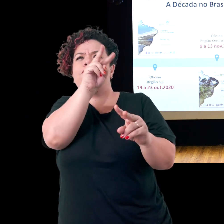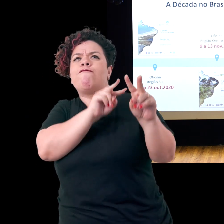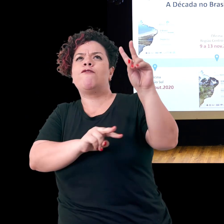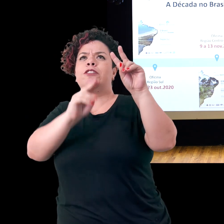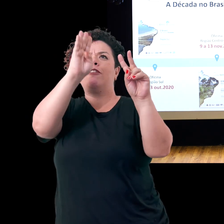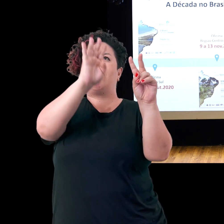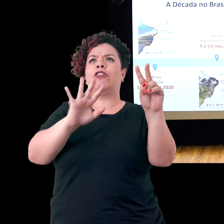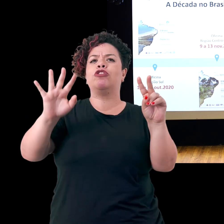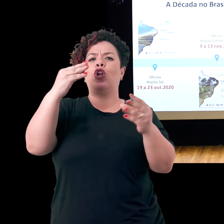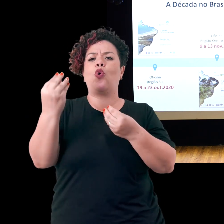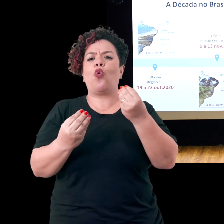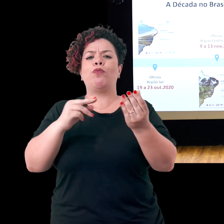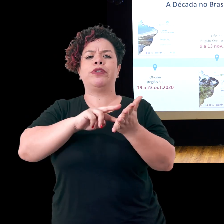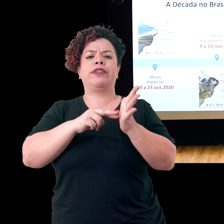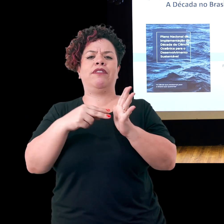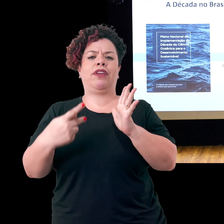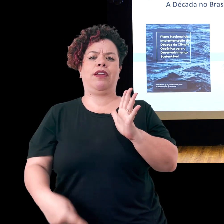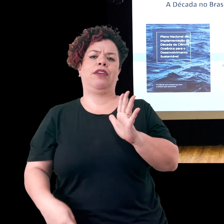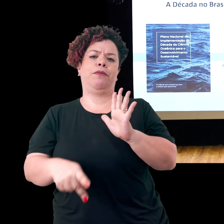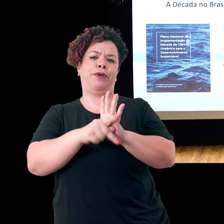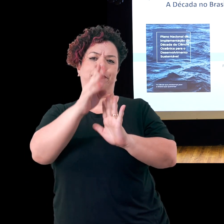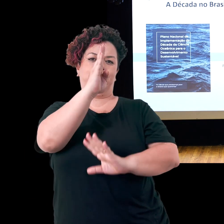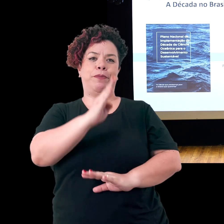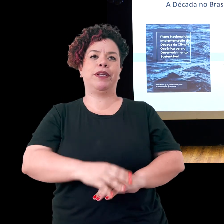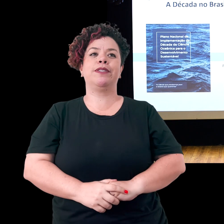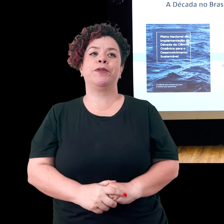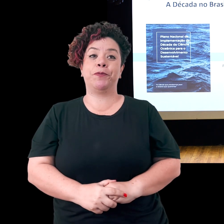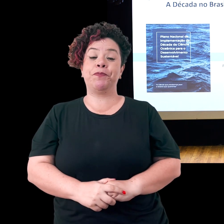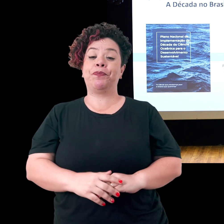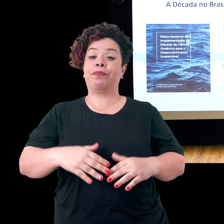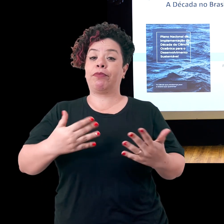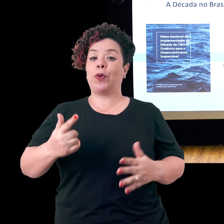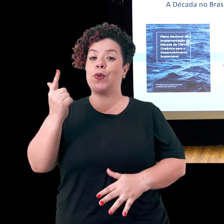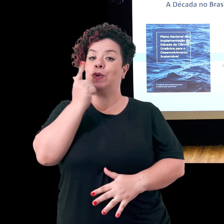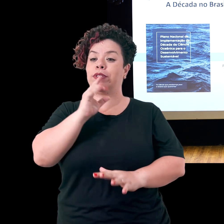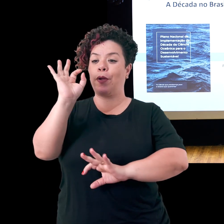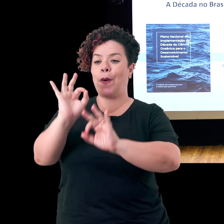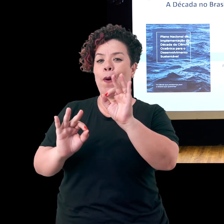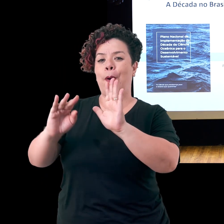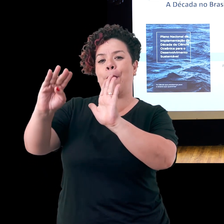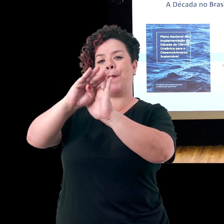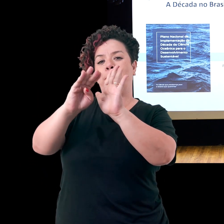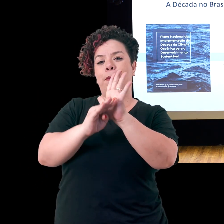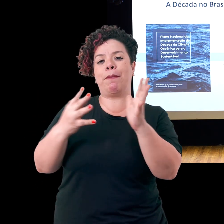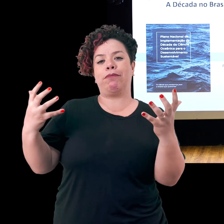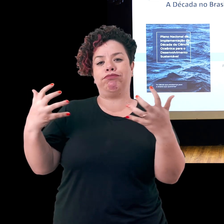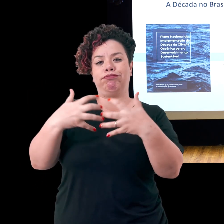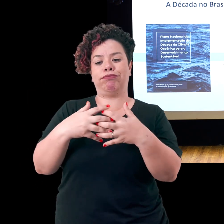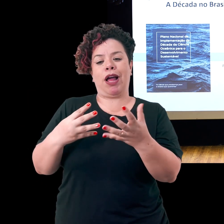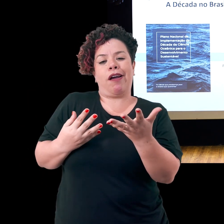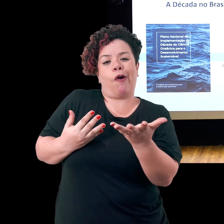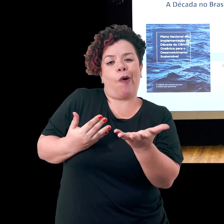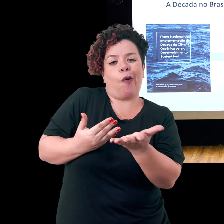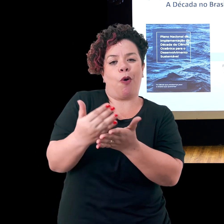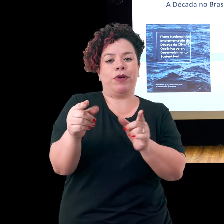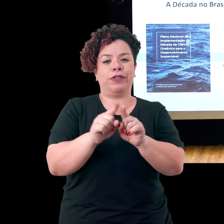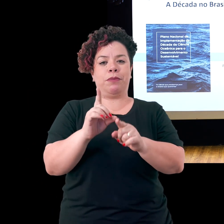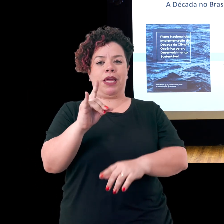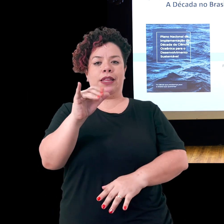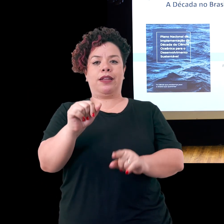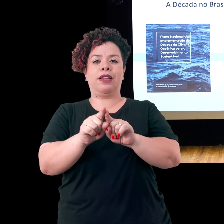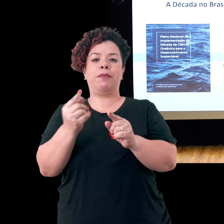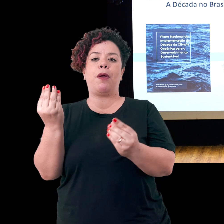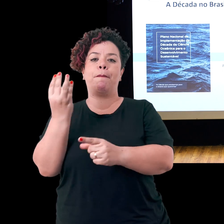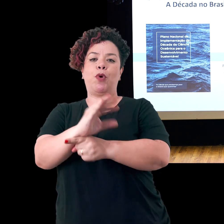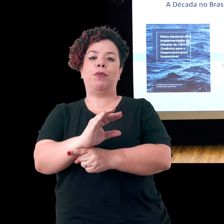seria uma década do oceano para o Brasil. E isso levou a esse Plano Nacional de Implementação da Década, que foi publicado